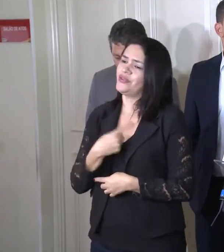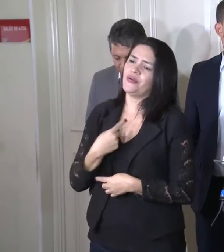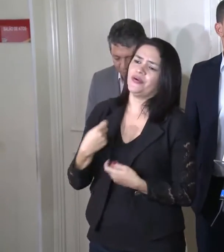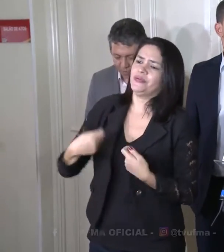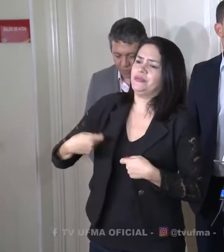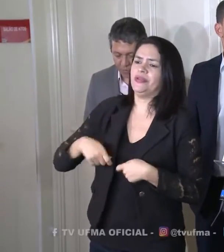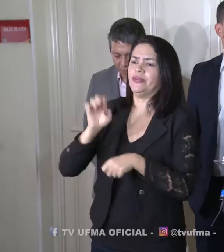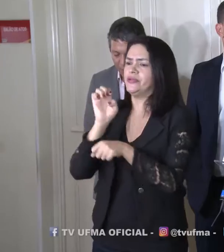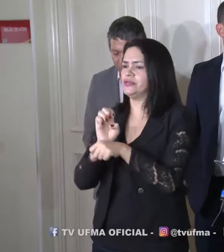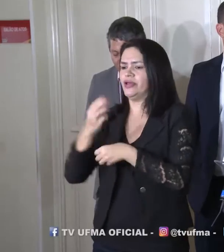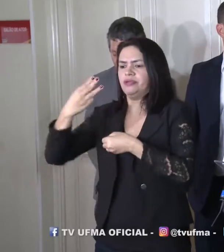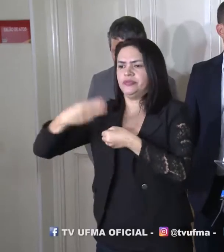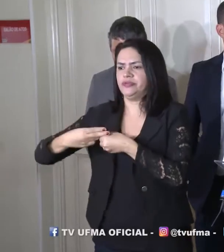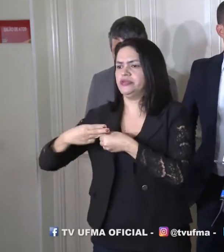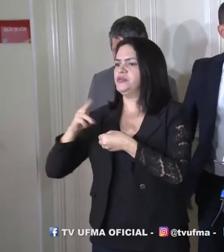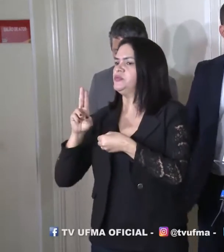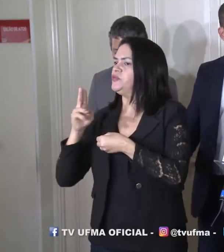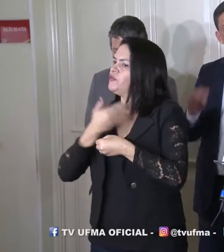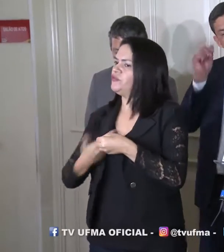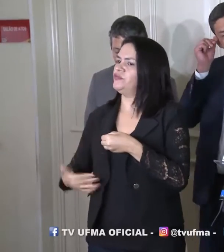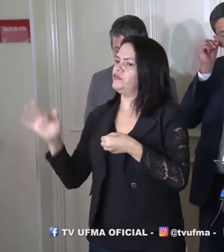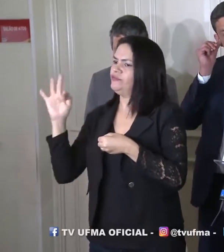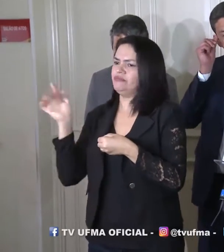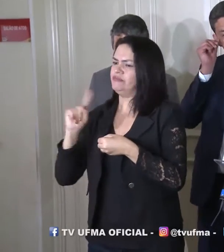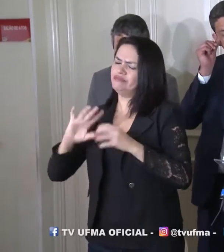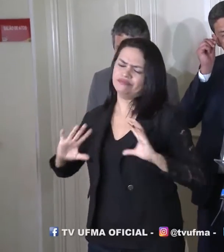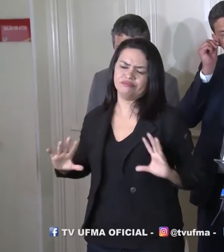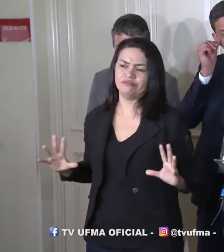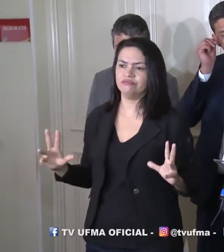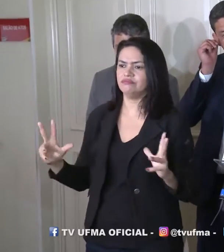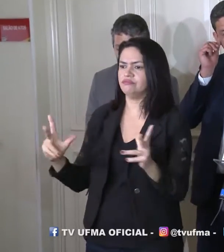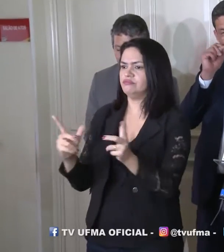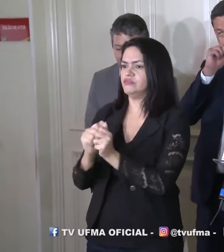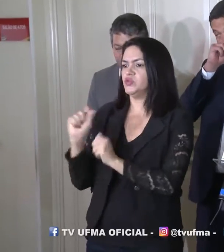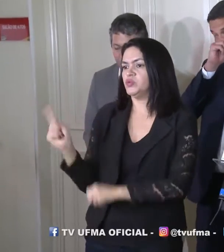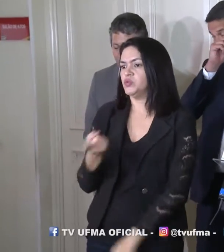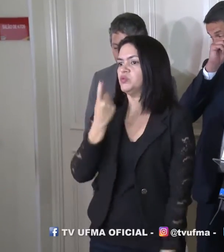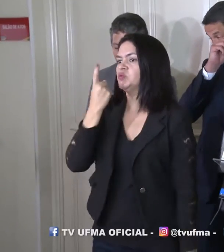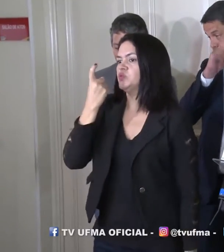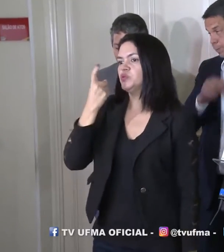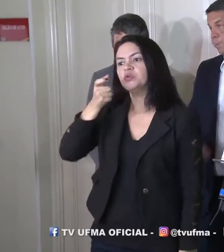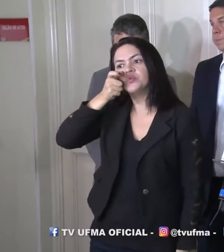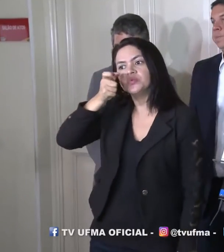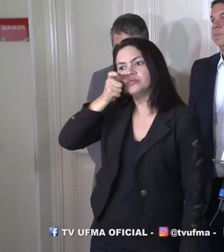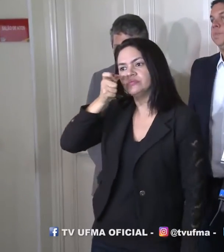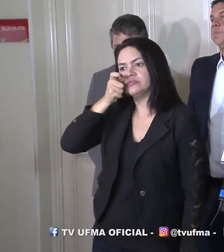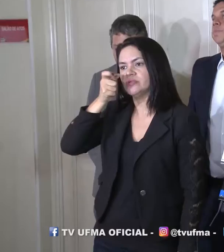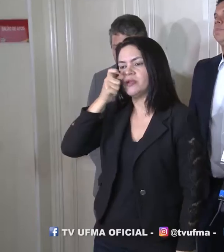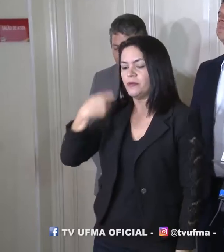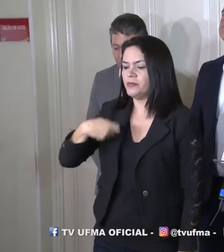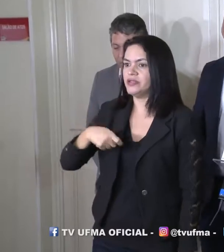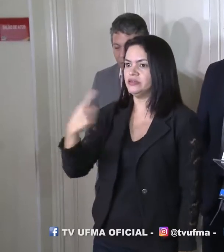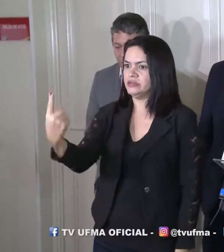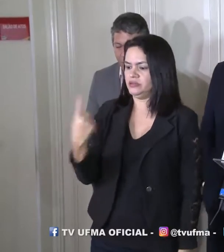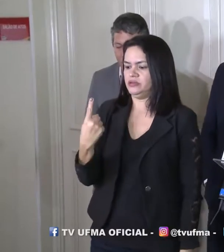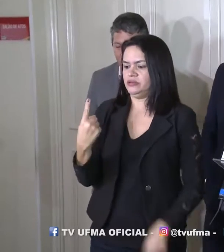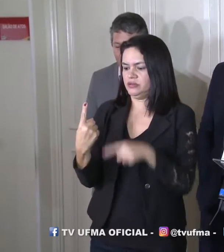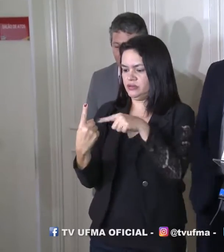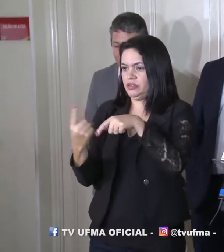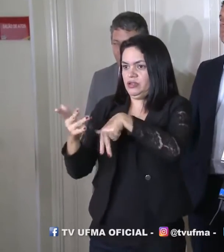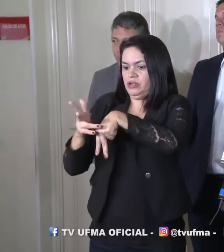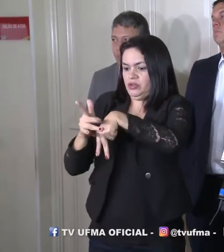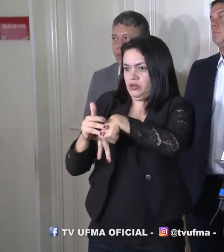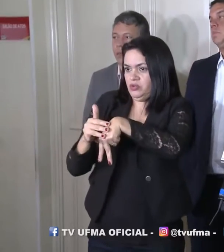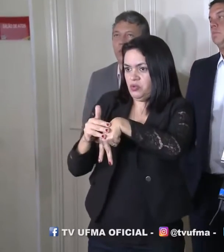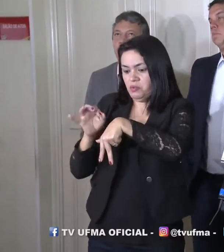somos Estado, município ou União. Todos nós só temos um interesse, que é aquele usuário que precisa de atendimento, que às vezes